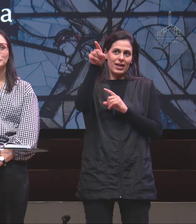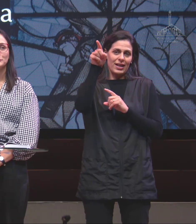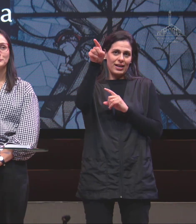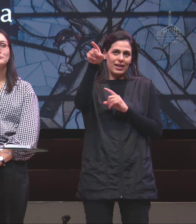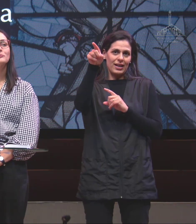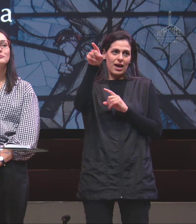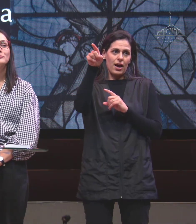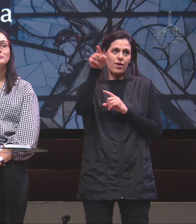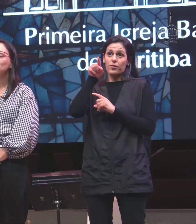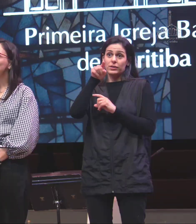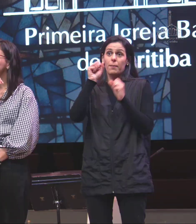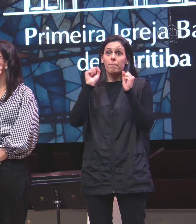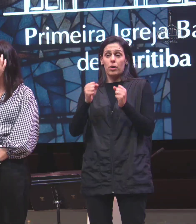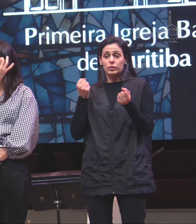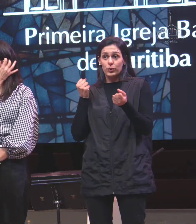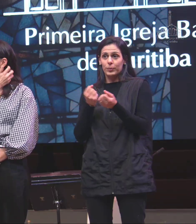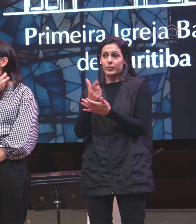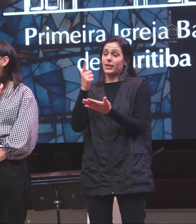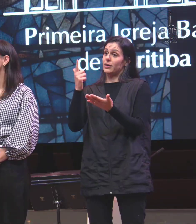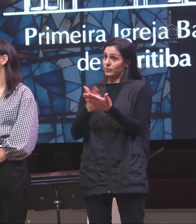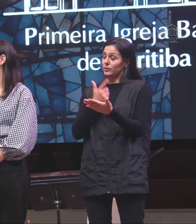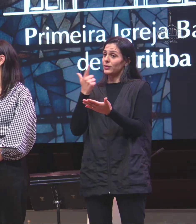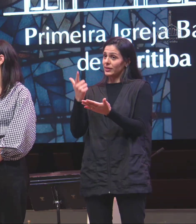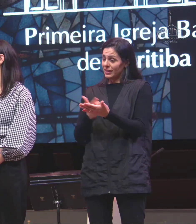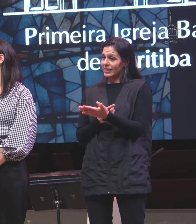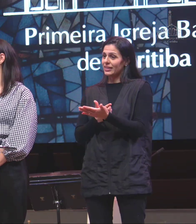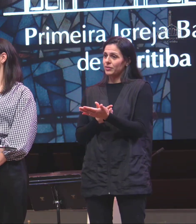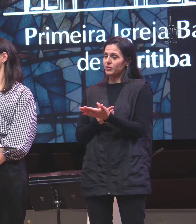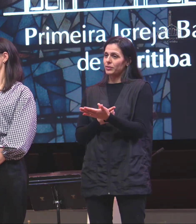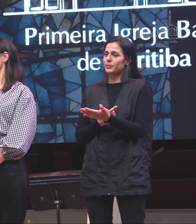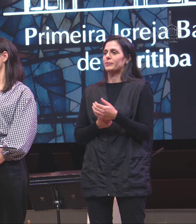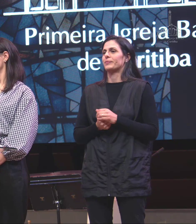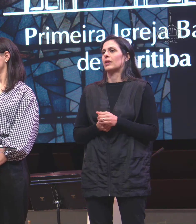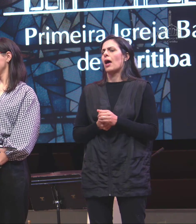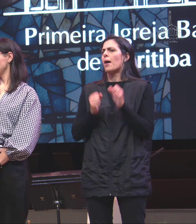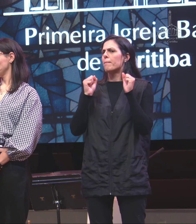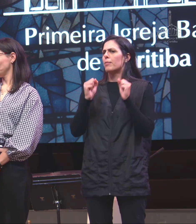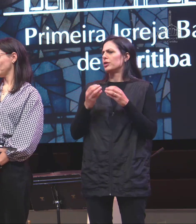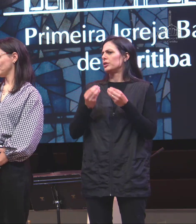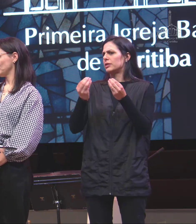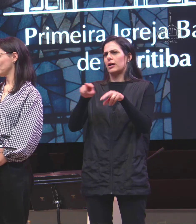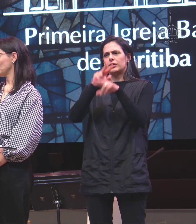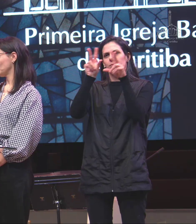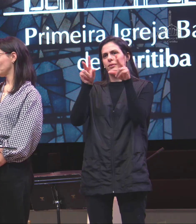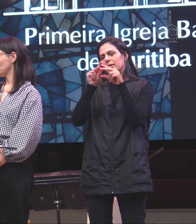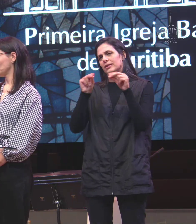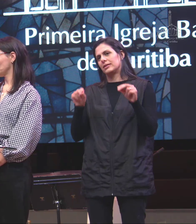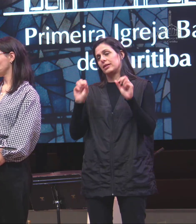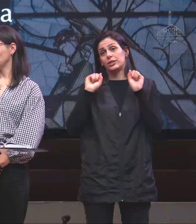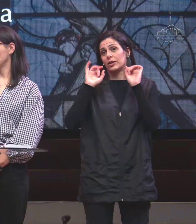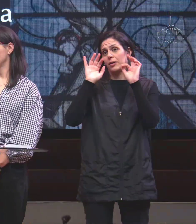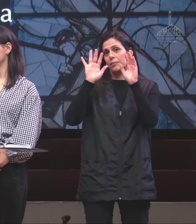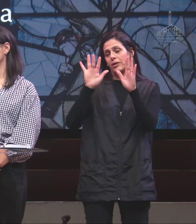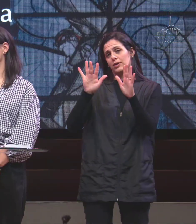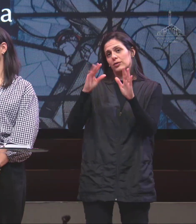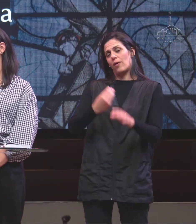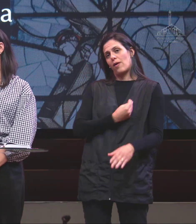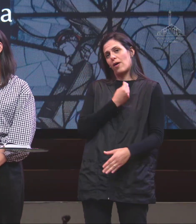adquirir esse livro, leve esse livro para casa, nem que seja para dar de presente para alguém e abençoar a vida da Letícia, que veio